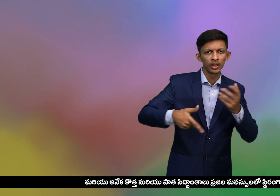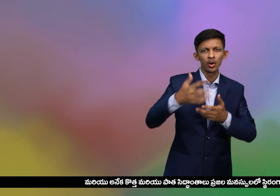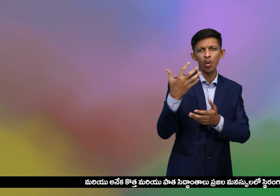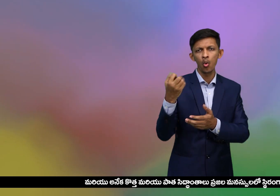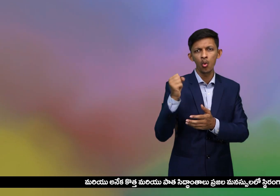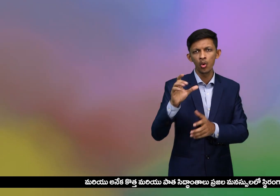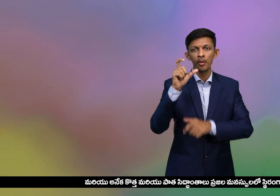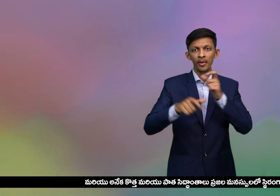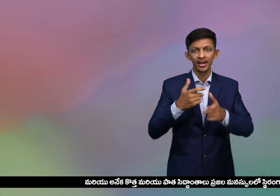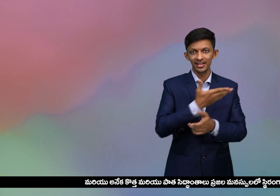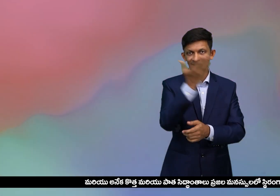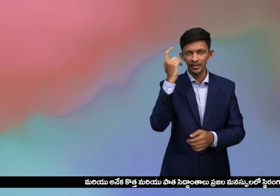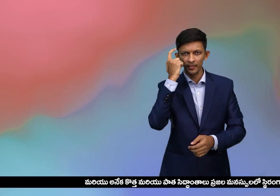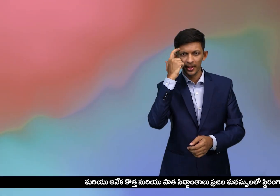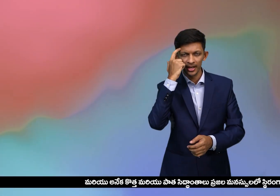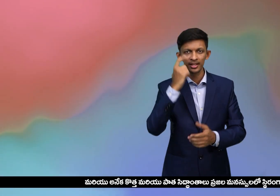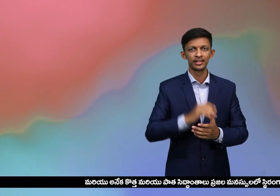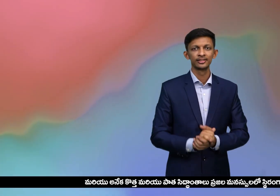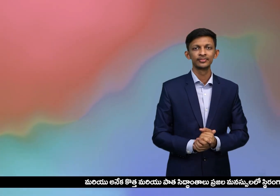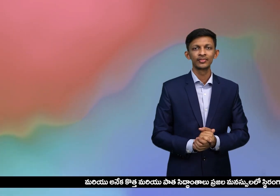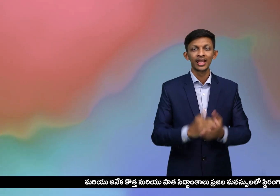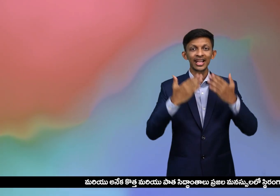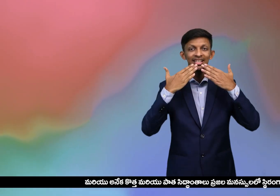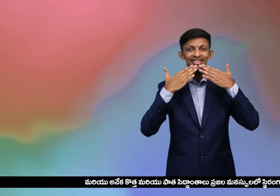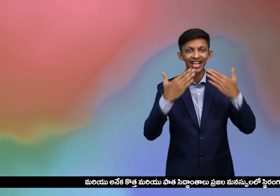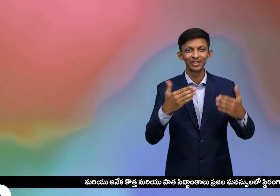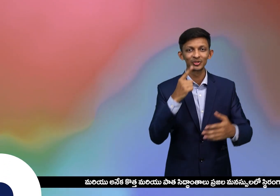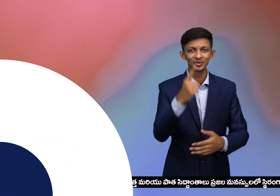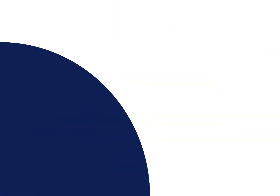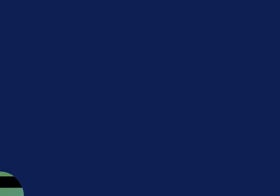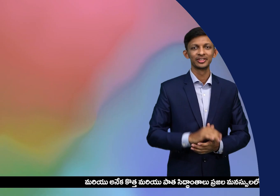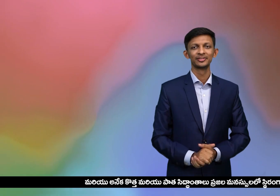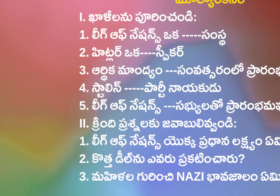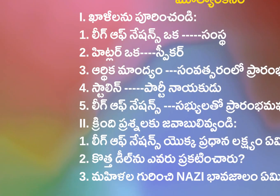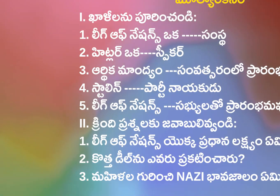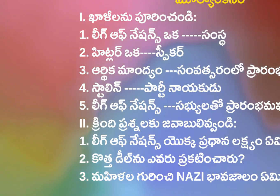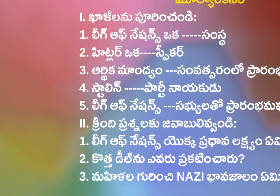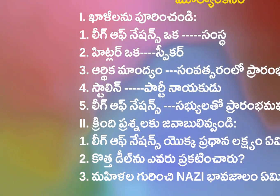కొత్త మరియు పాత సిద్ధాంతాలు ప్రజల మనస్సులలో స్థిరంగా నిలిచిపోయాయి.